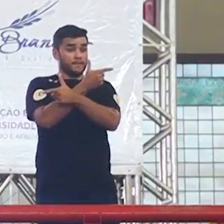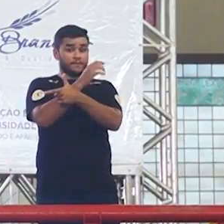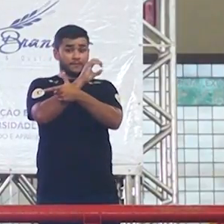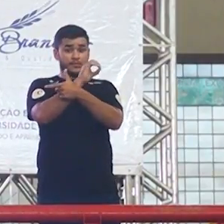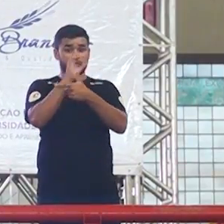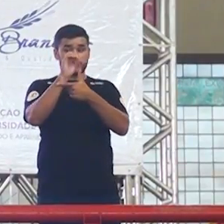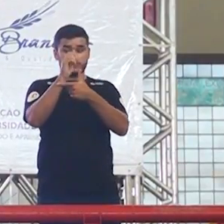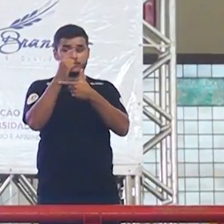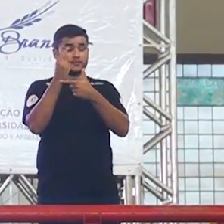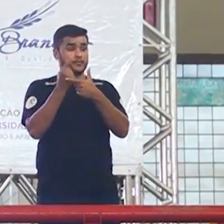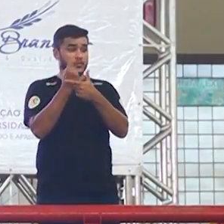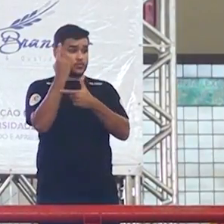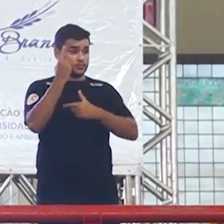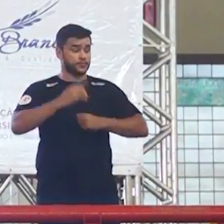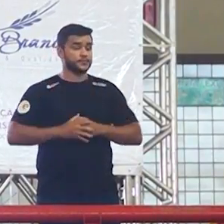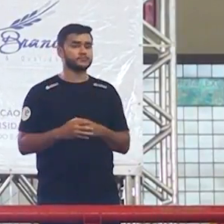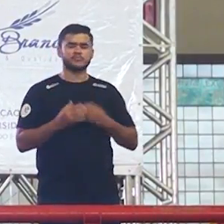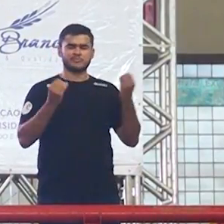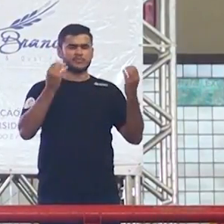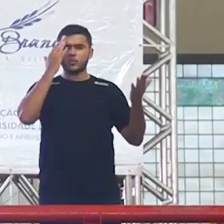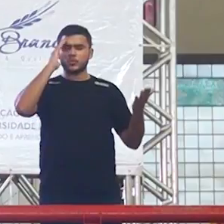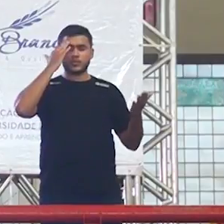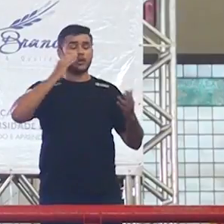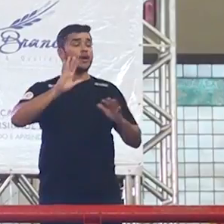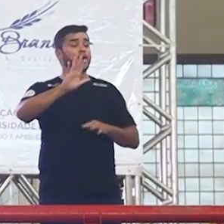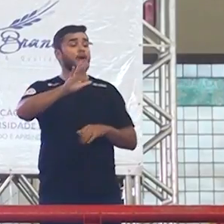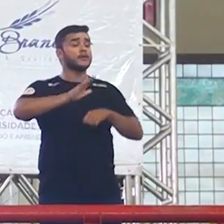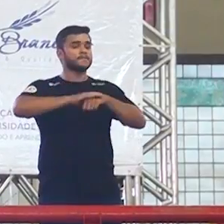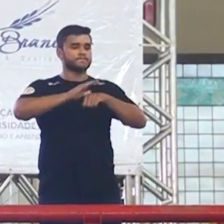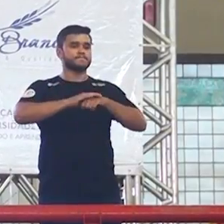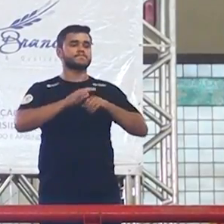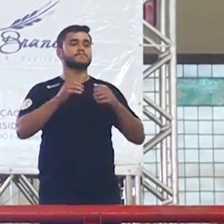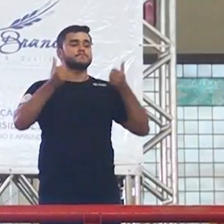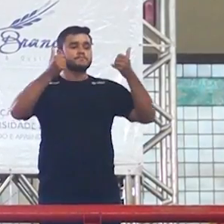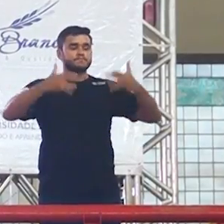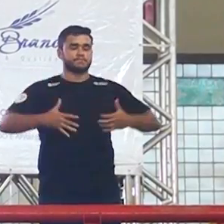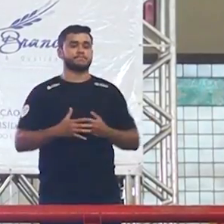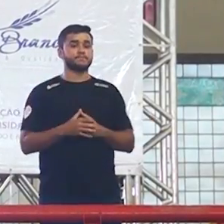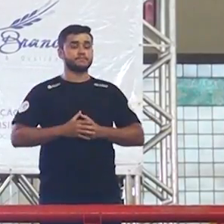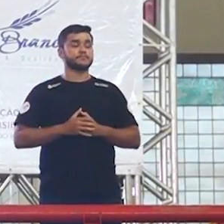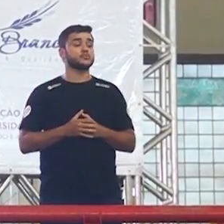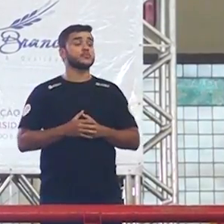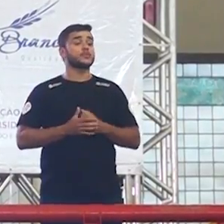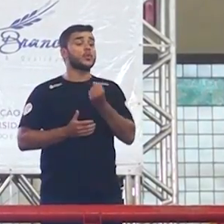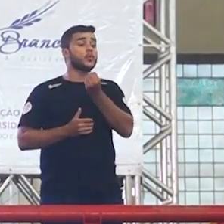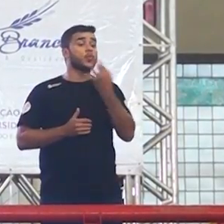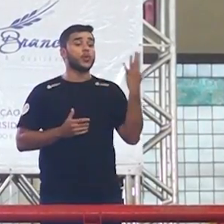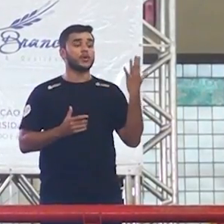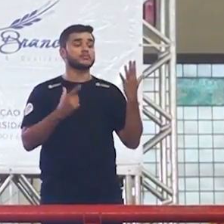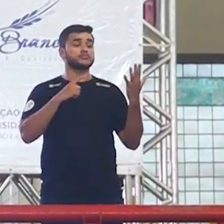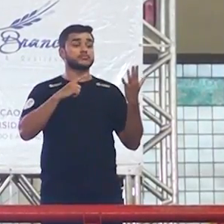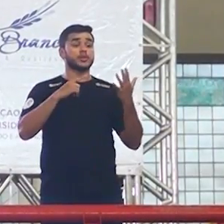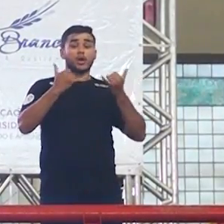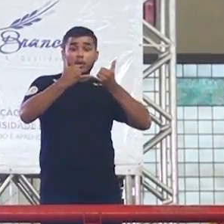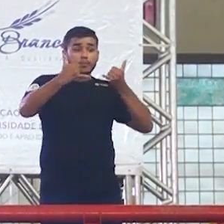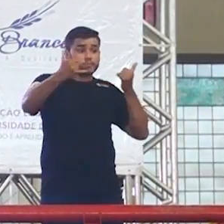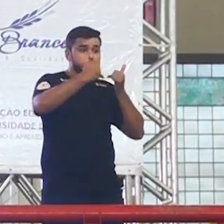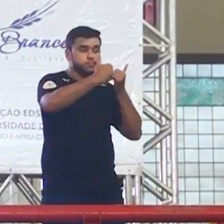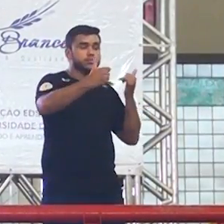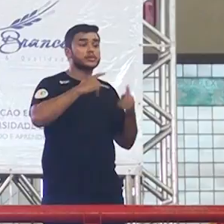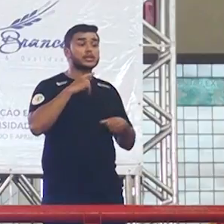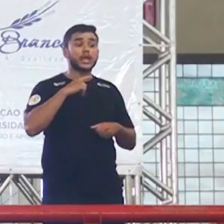chegou a isso aí, não? Consegui entender não? Conseguiu não? Então vamos lá. Quanto de corrente,